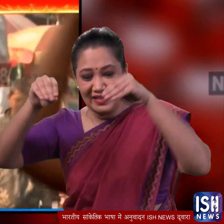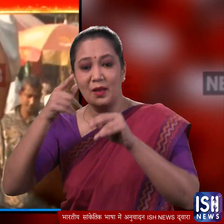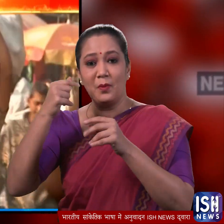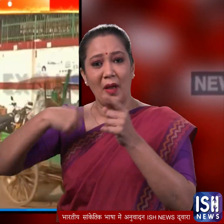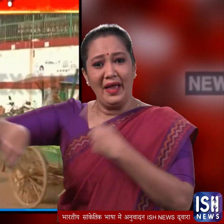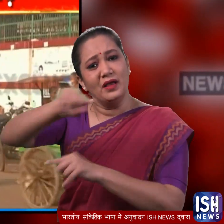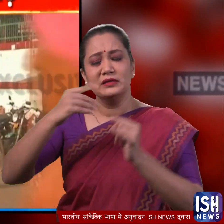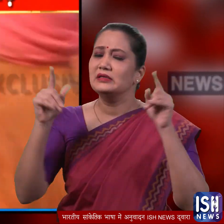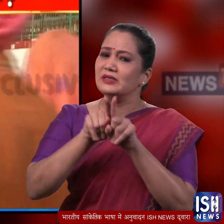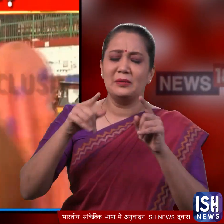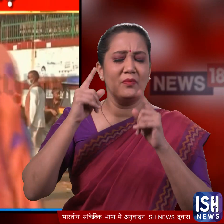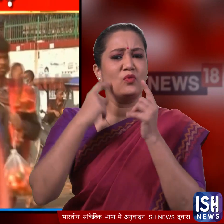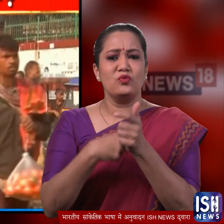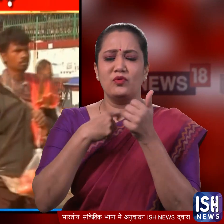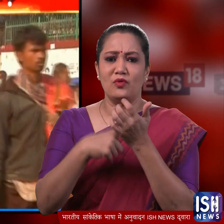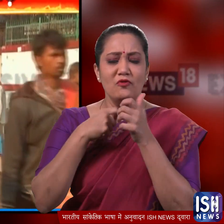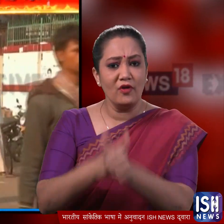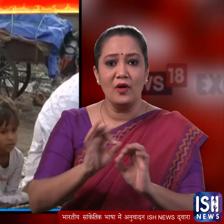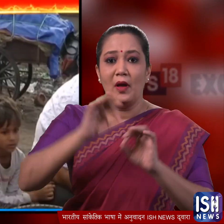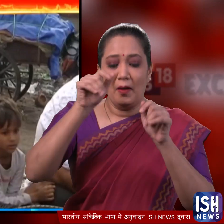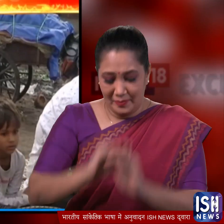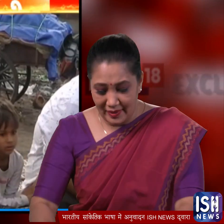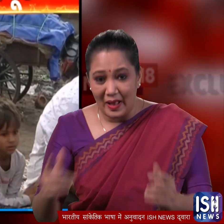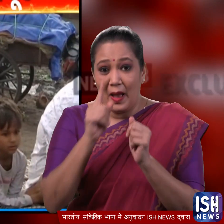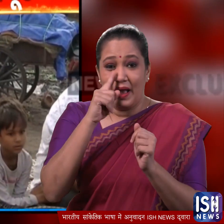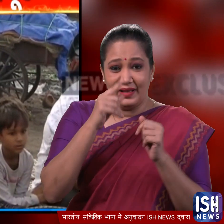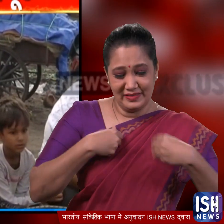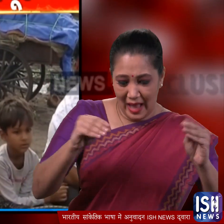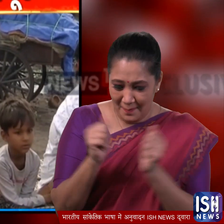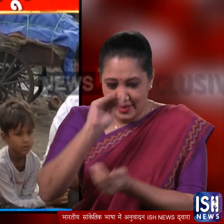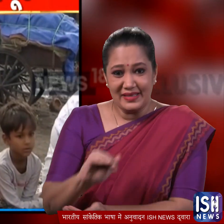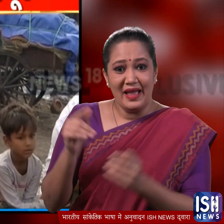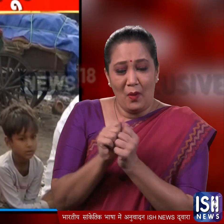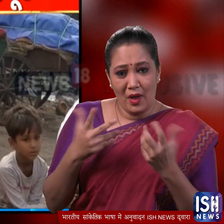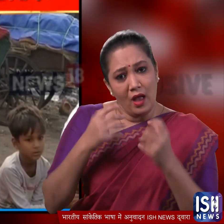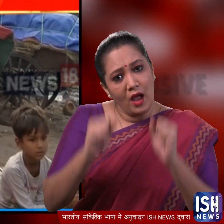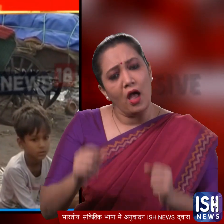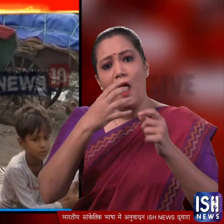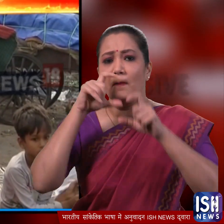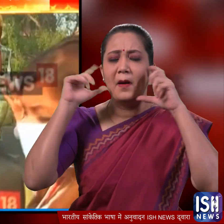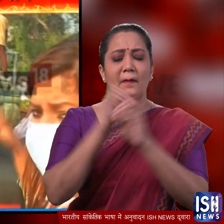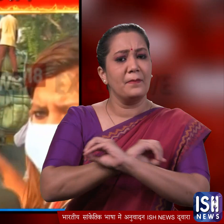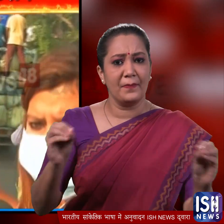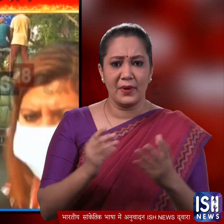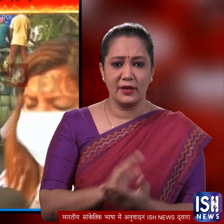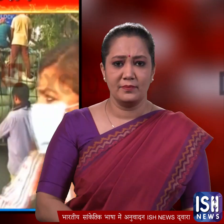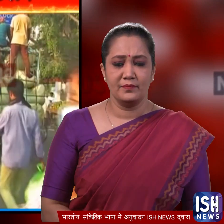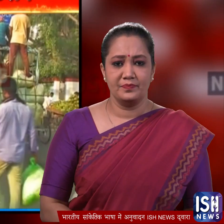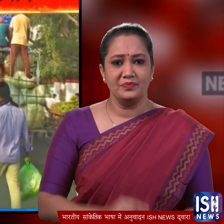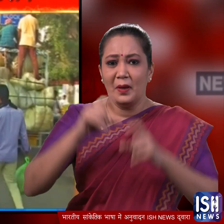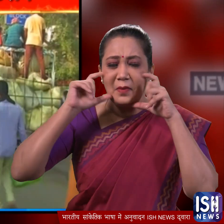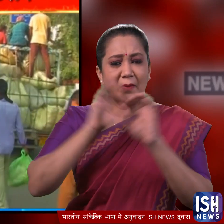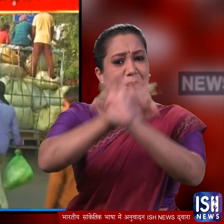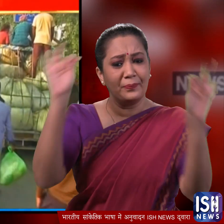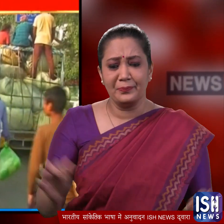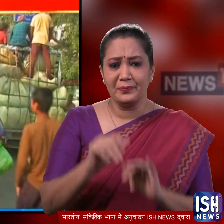भी कोरोना से बेपरवाह रहे। यहां तक कि बच्चों के साथ कारोबार करने बैठी महिलाएं भी बिना मास्क के ही मंडी में डटी रहीं। बिना मास्क पहने